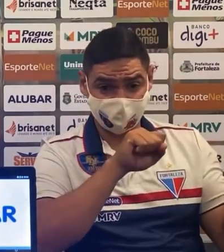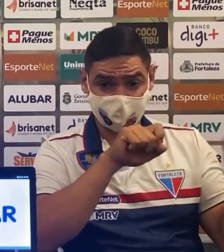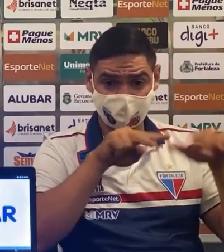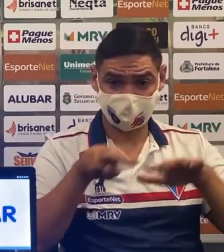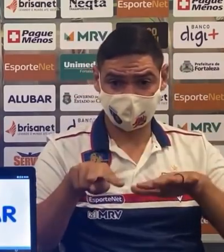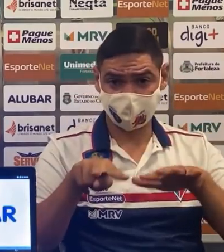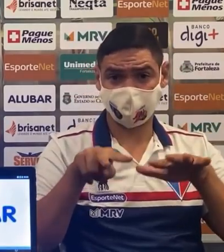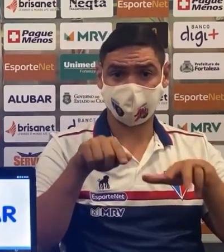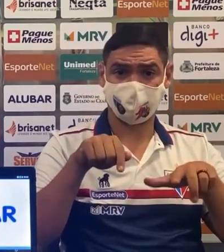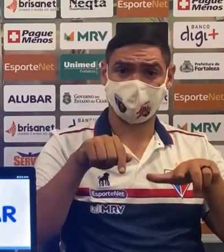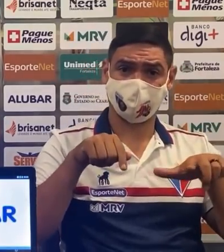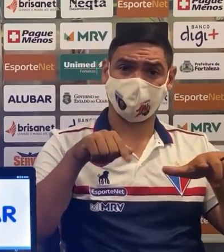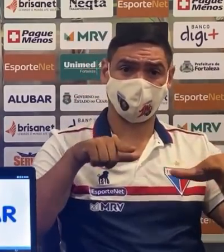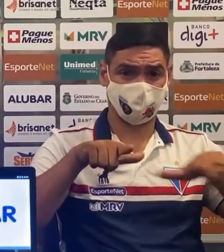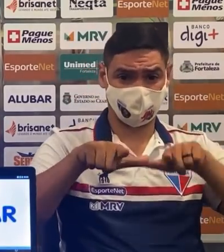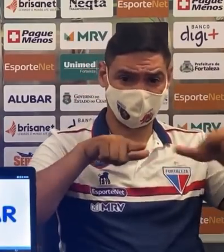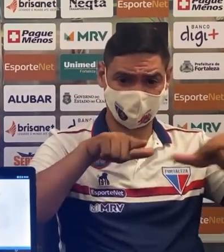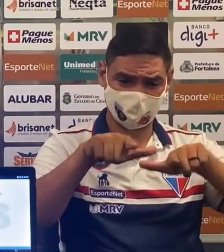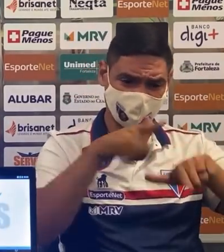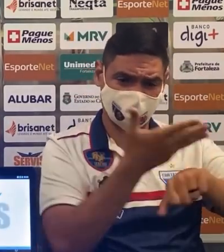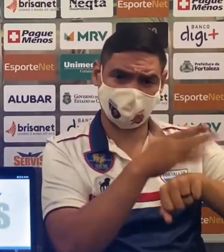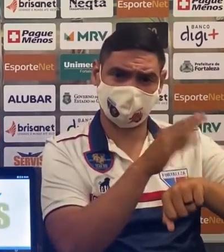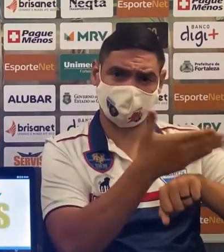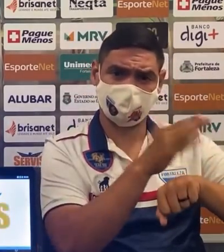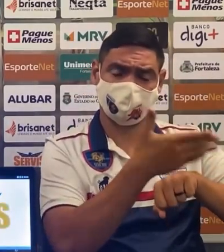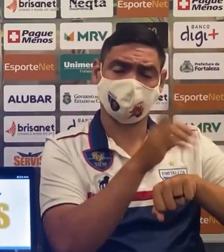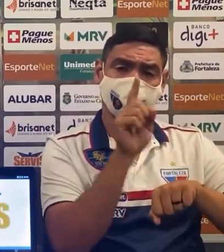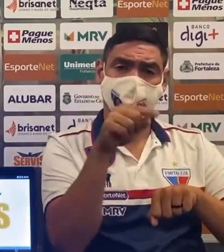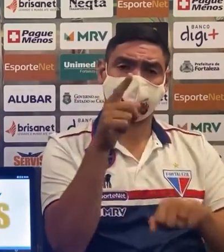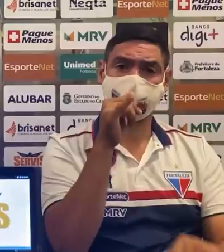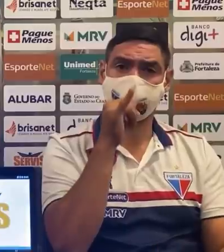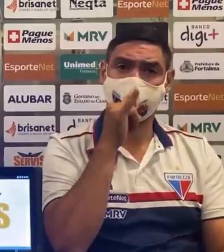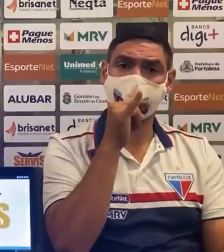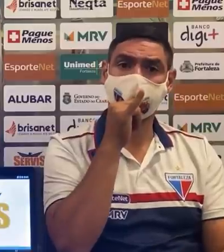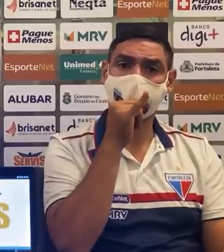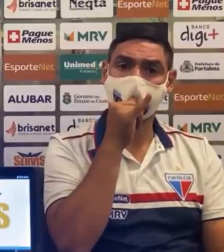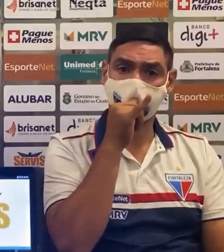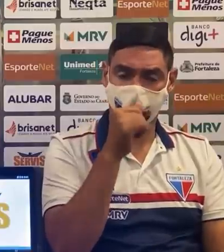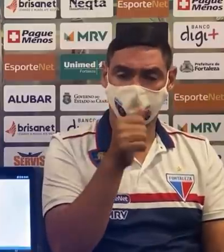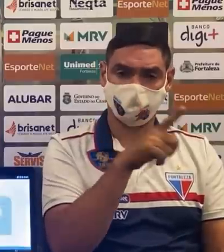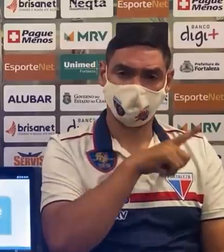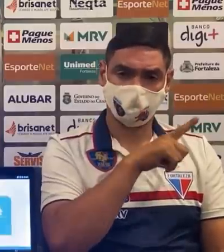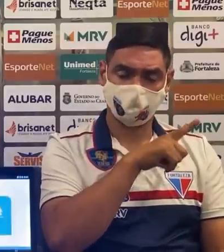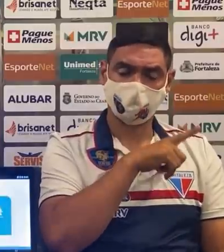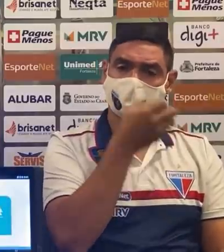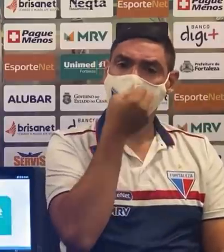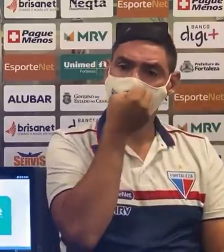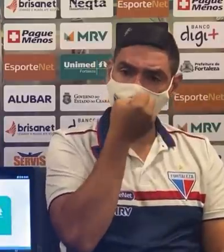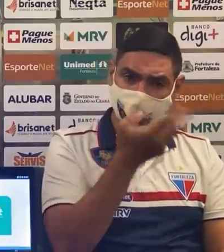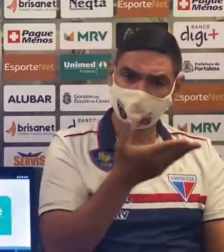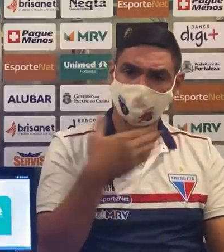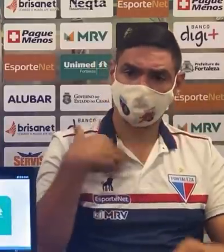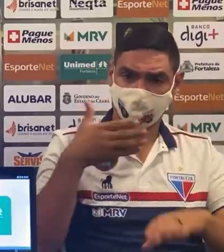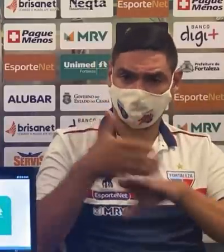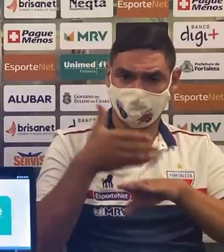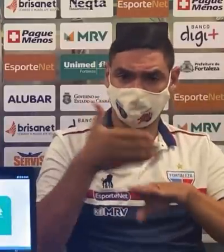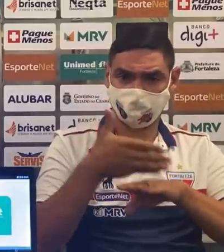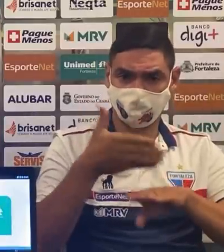outros jogos nós tivemos uma unanimidade, que nós tivemos uma boa performance nos jogos. Ou